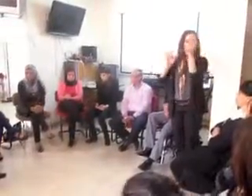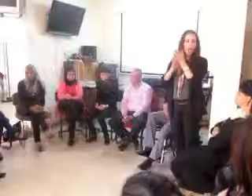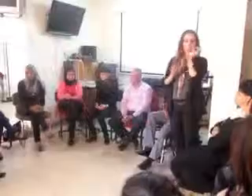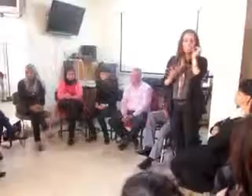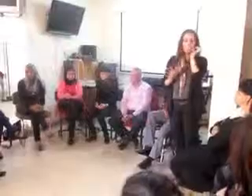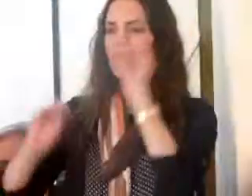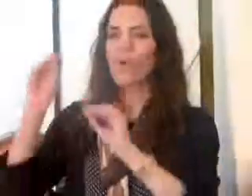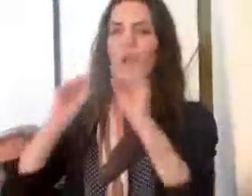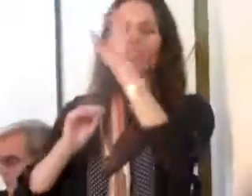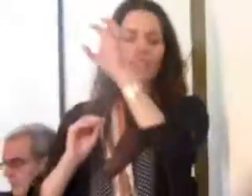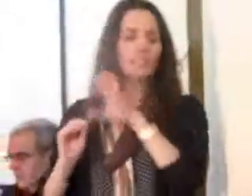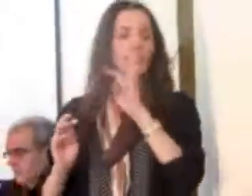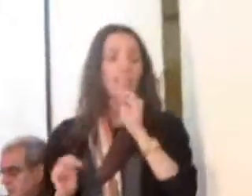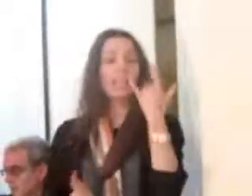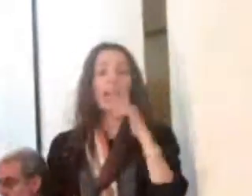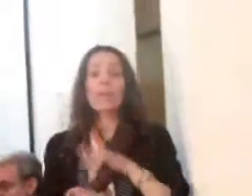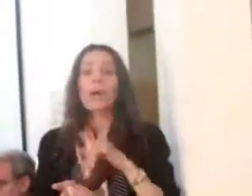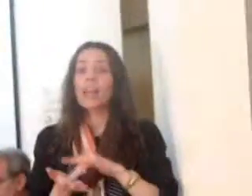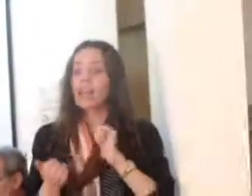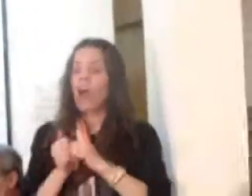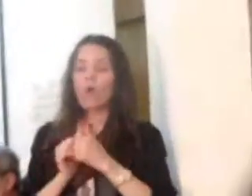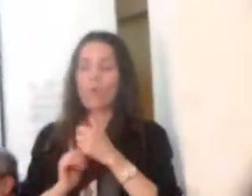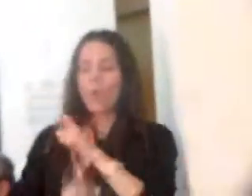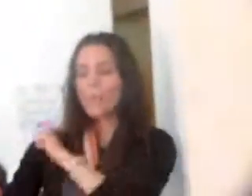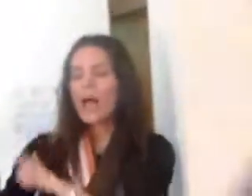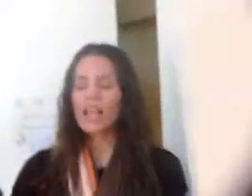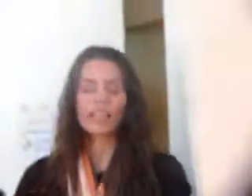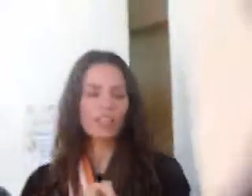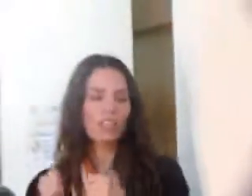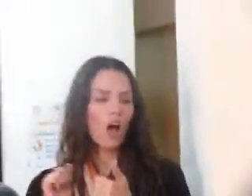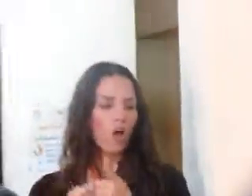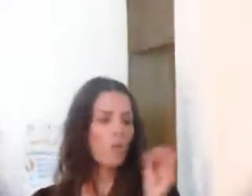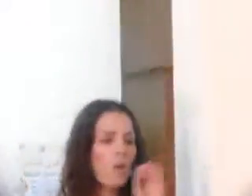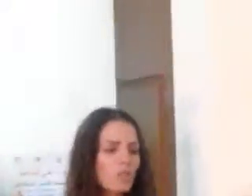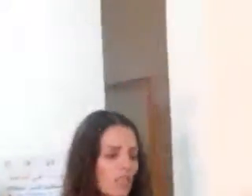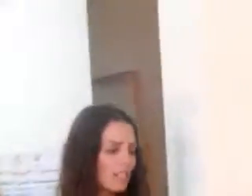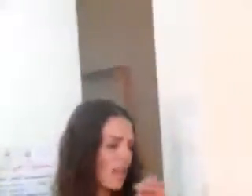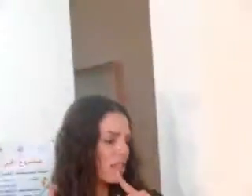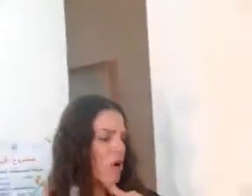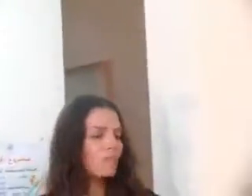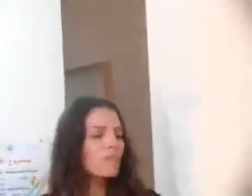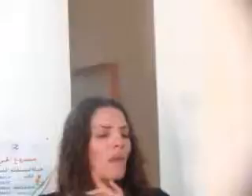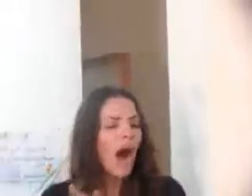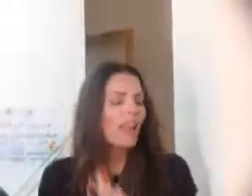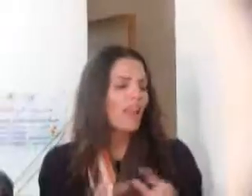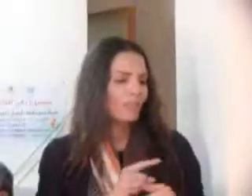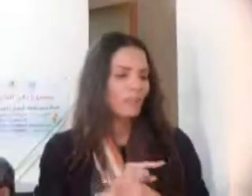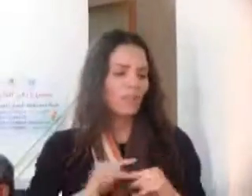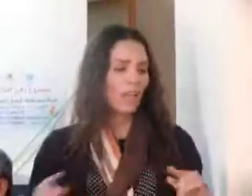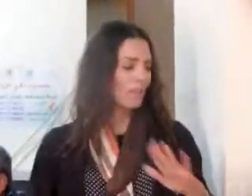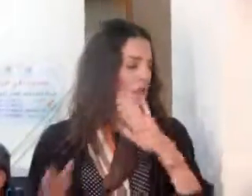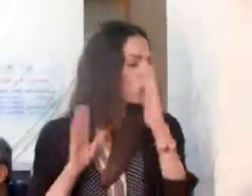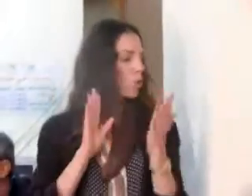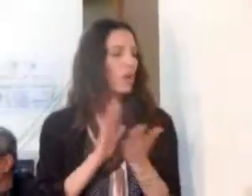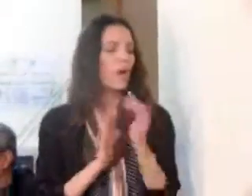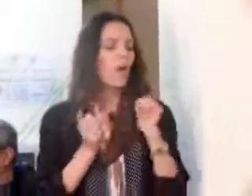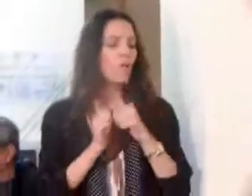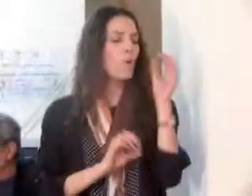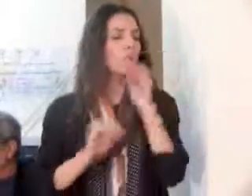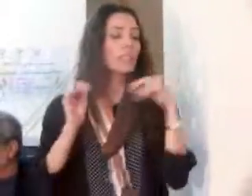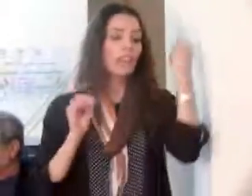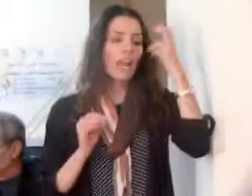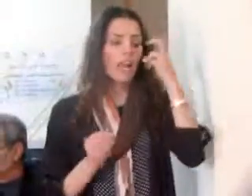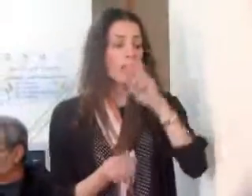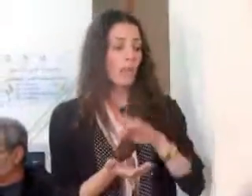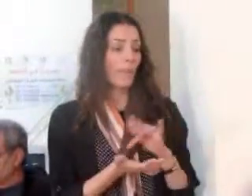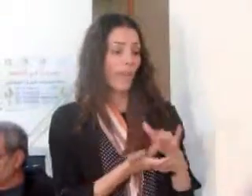في النقب من بلديات ومؤسسات ومجالس محلية، أو المؤسسات العربية